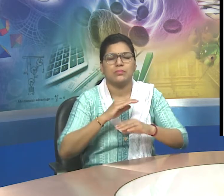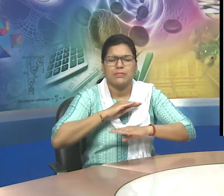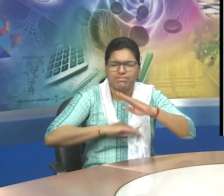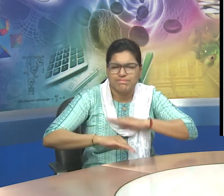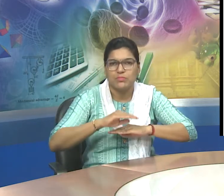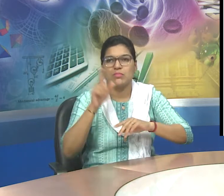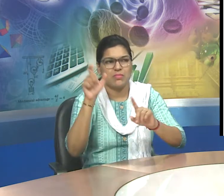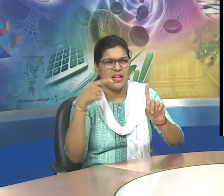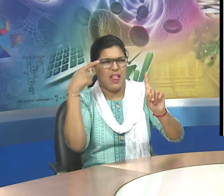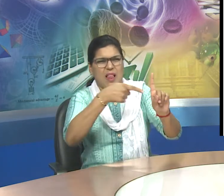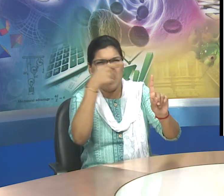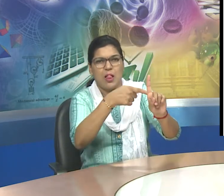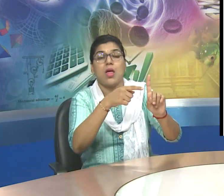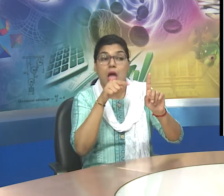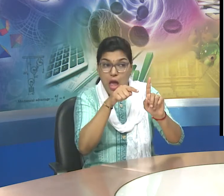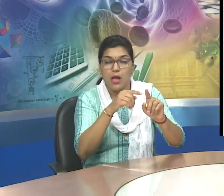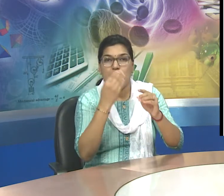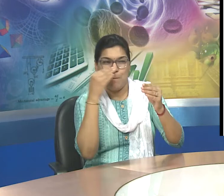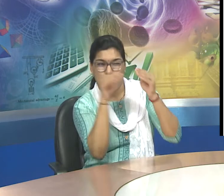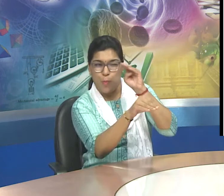तो किसी की निंदा करना ताकि